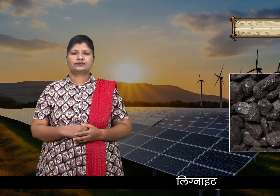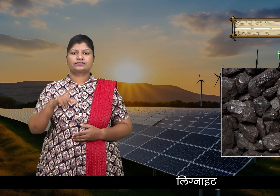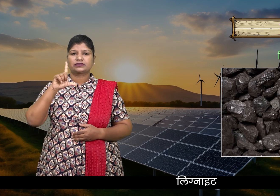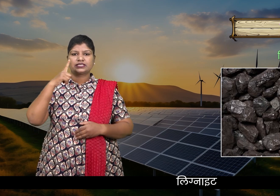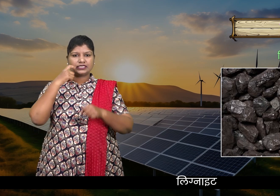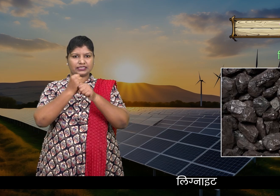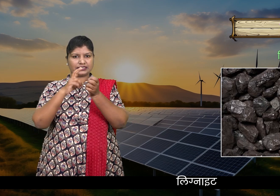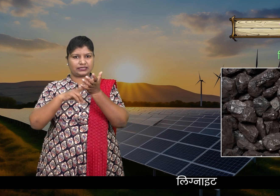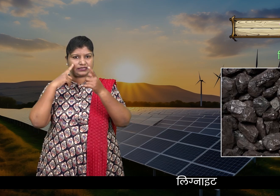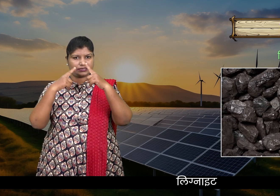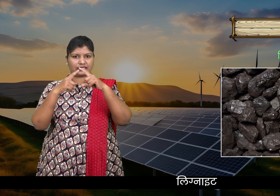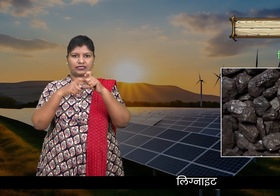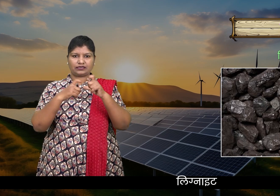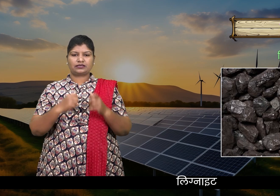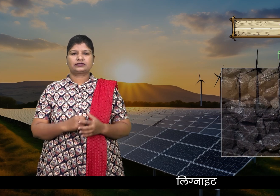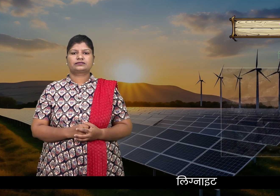लिग्नाइट,